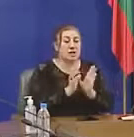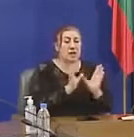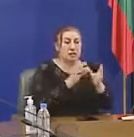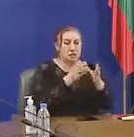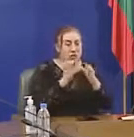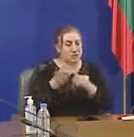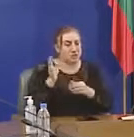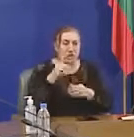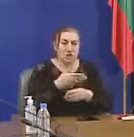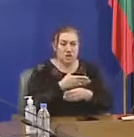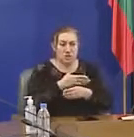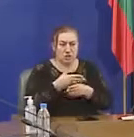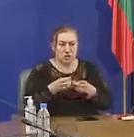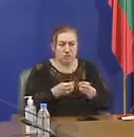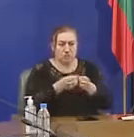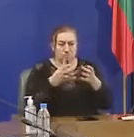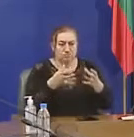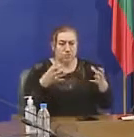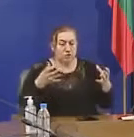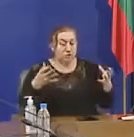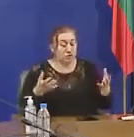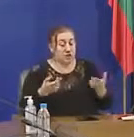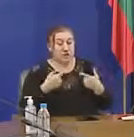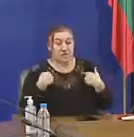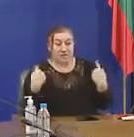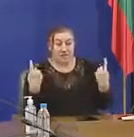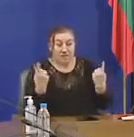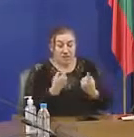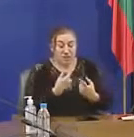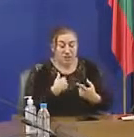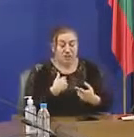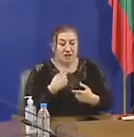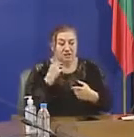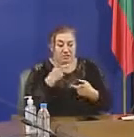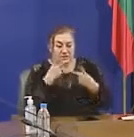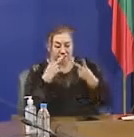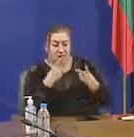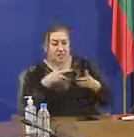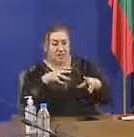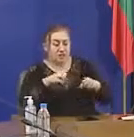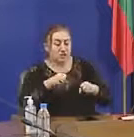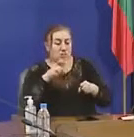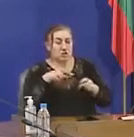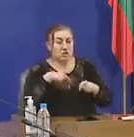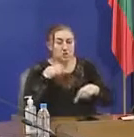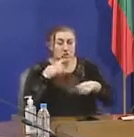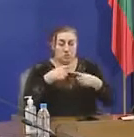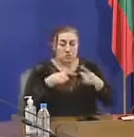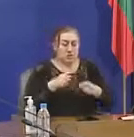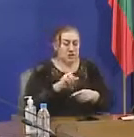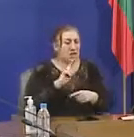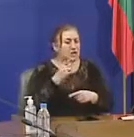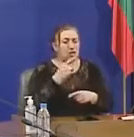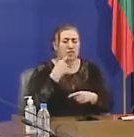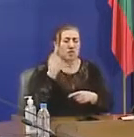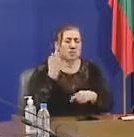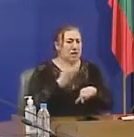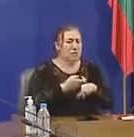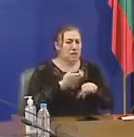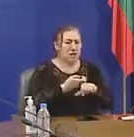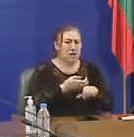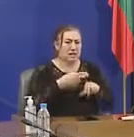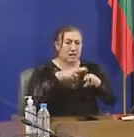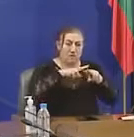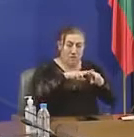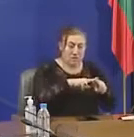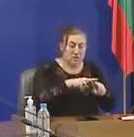продължи. И ние всичките сме ангажирани с този процес. Не става дума само за колегите, които лекуват. Става дума за